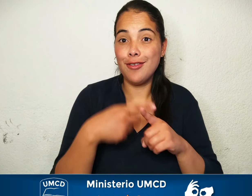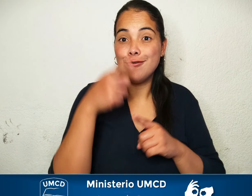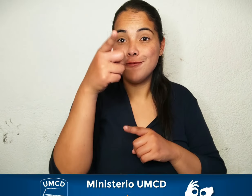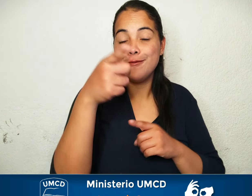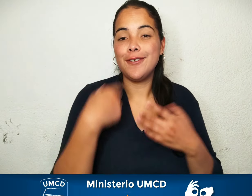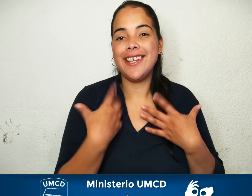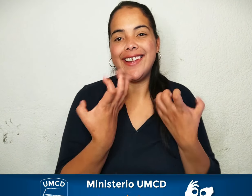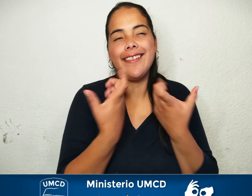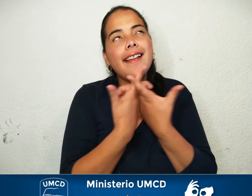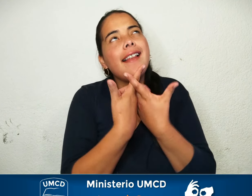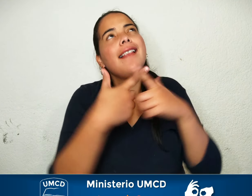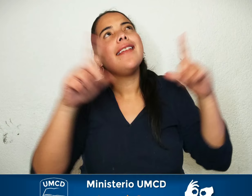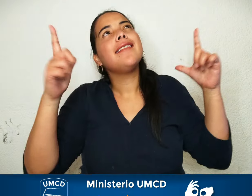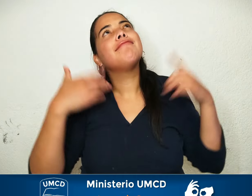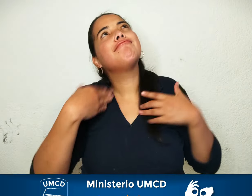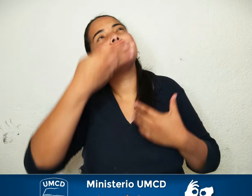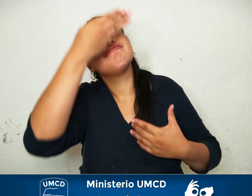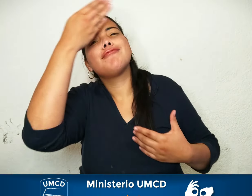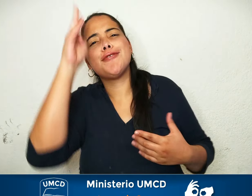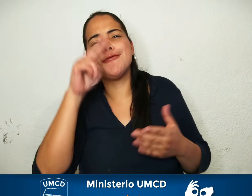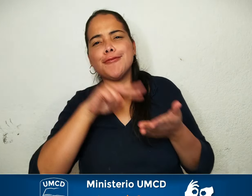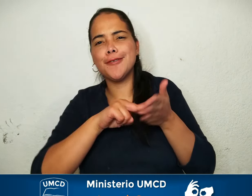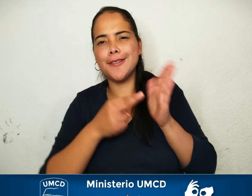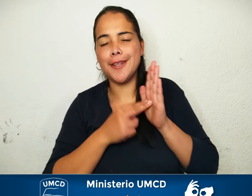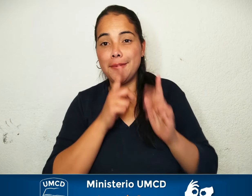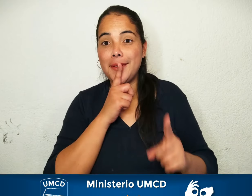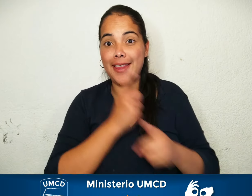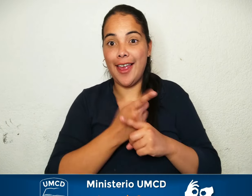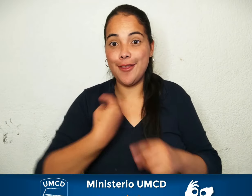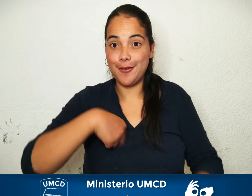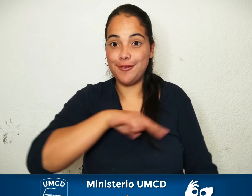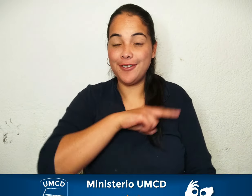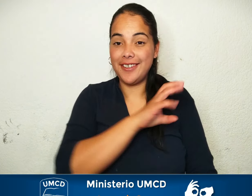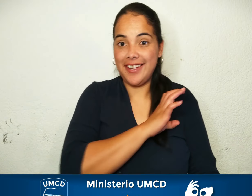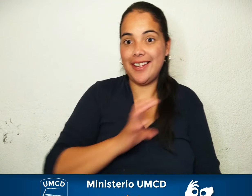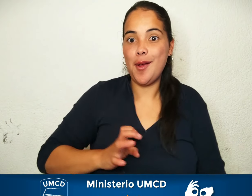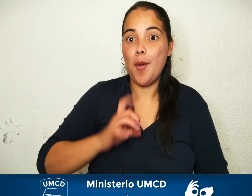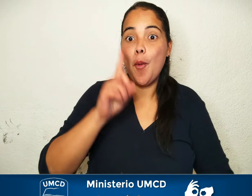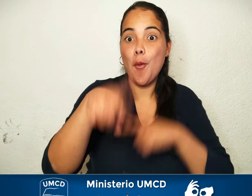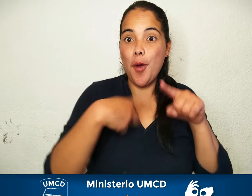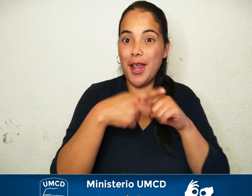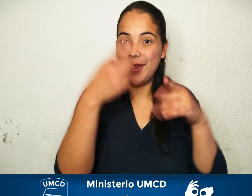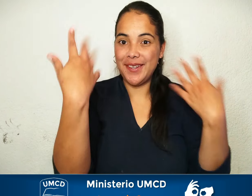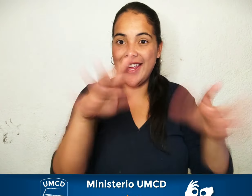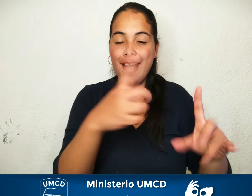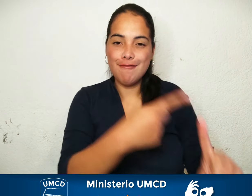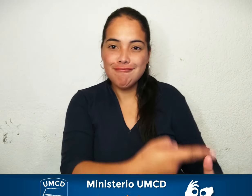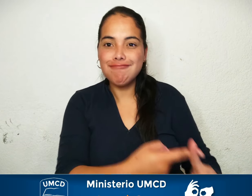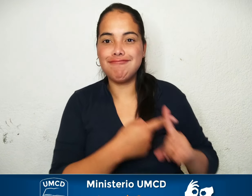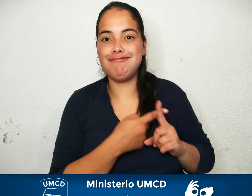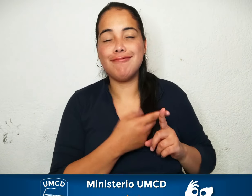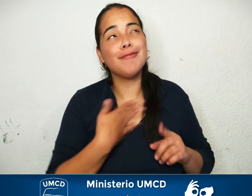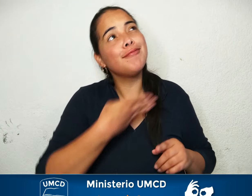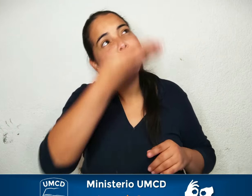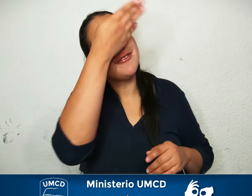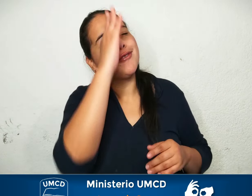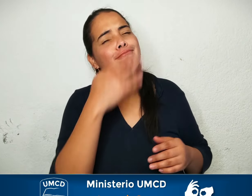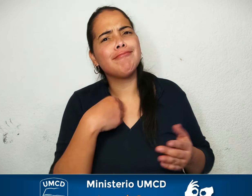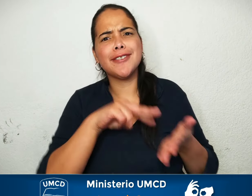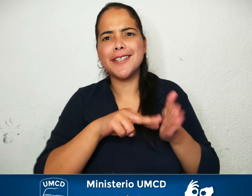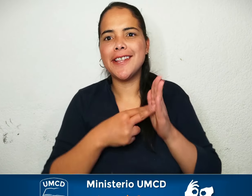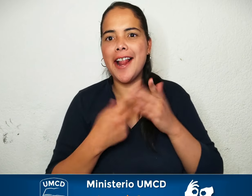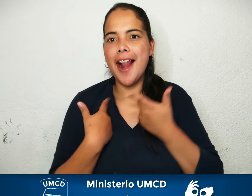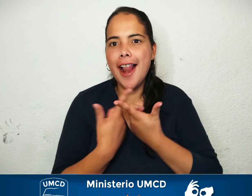La libertad en Cristo. Esa es la capacidad que tenemos nosotros los creyentes, que hemos puesto nuestra fe en Jesús como nuestro Señor